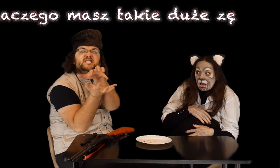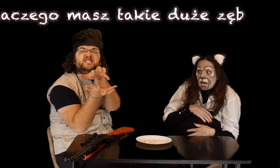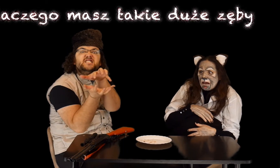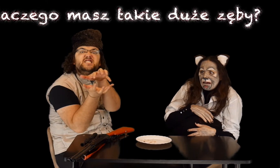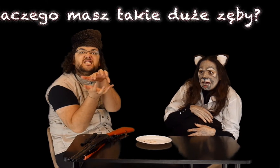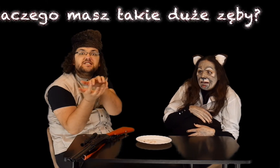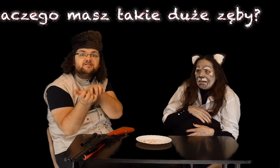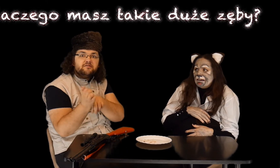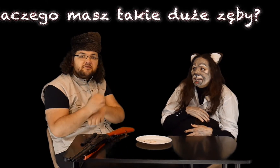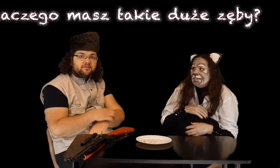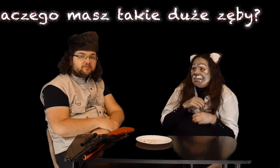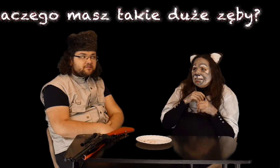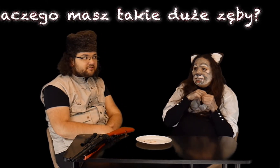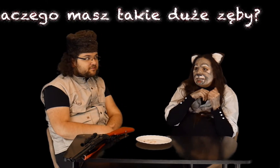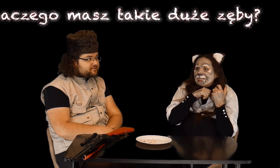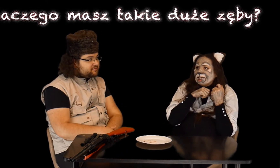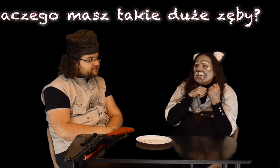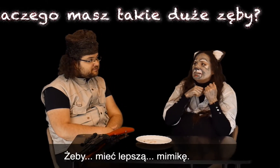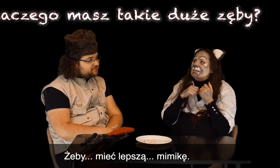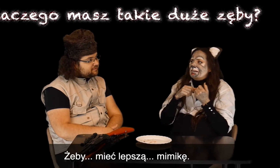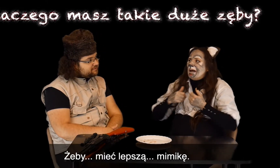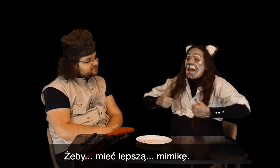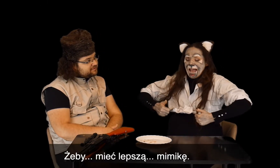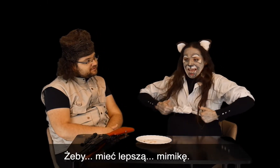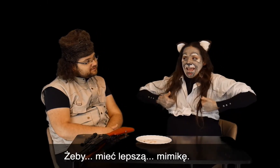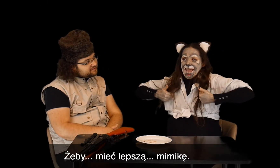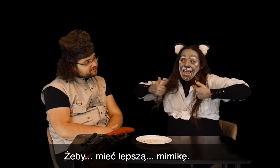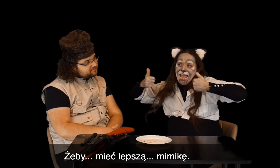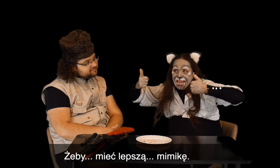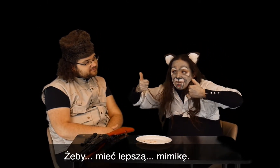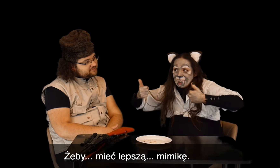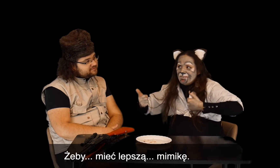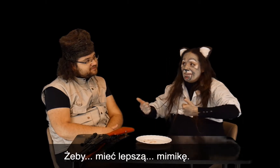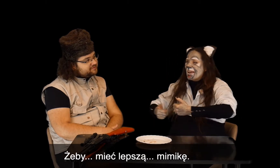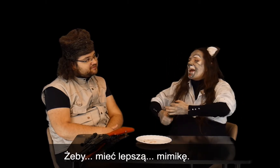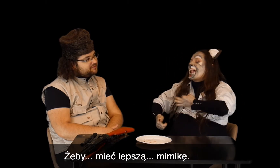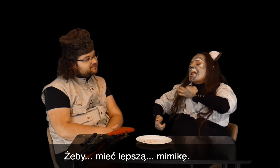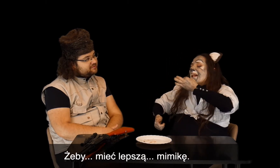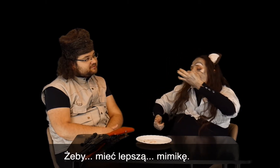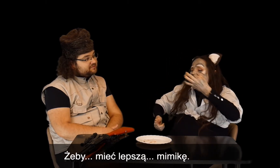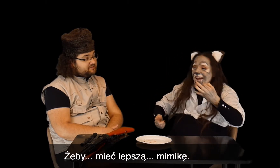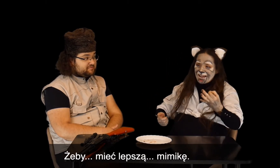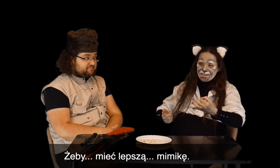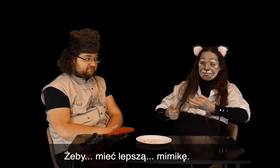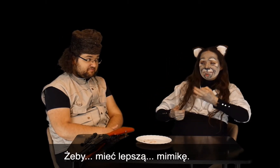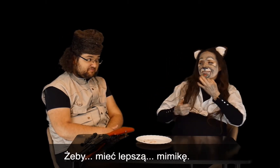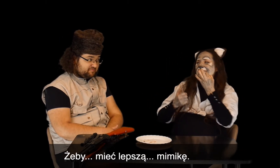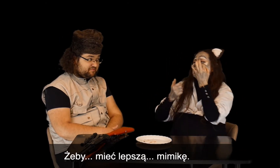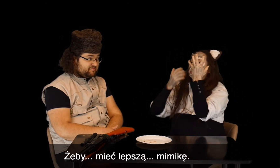Żeby mieć lepszą